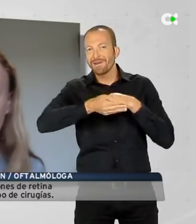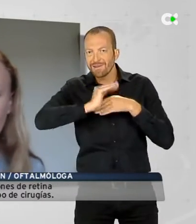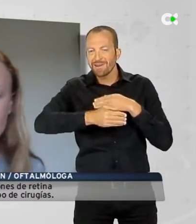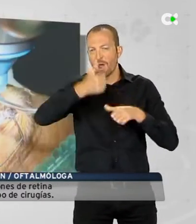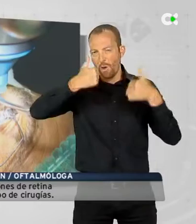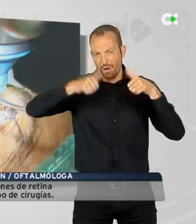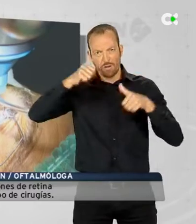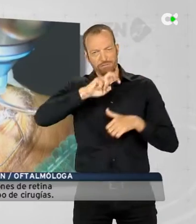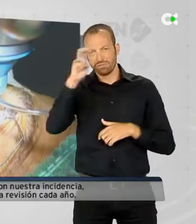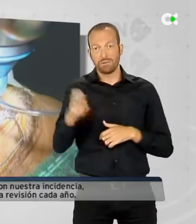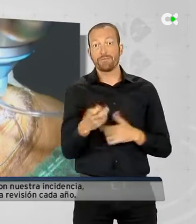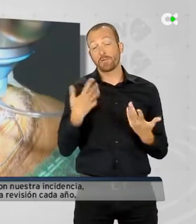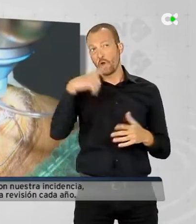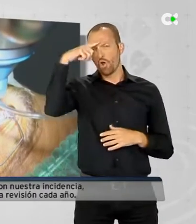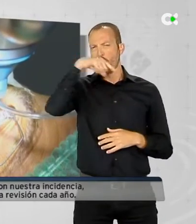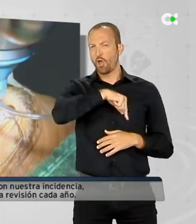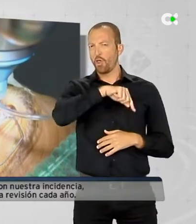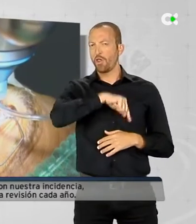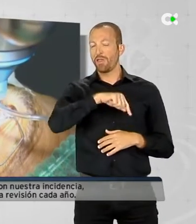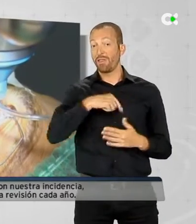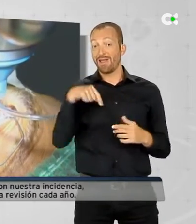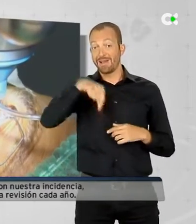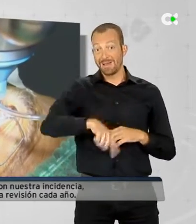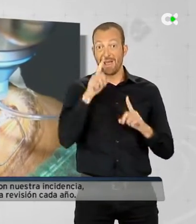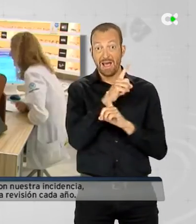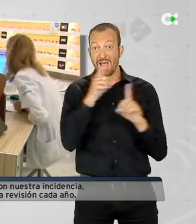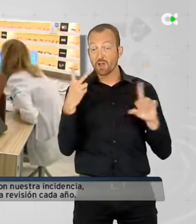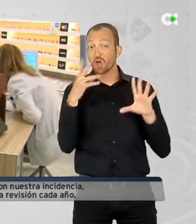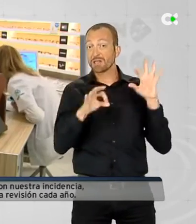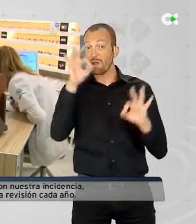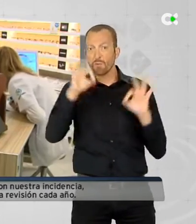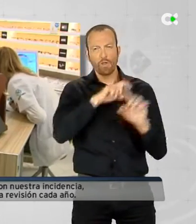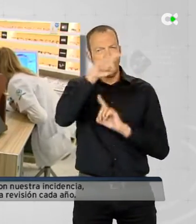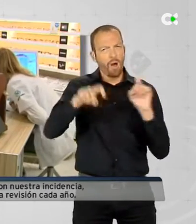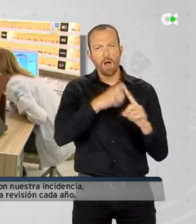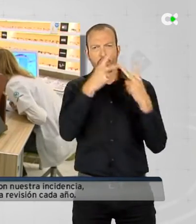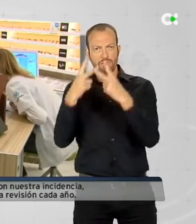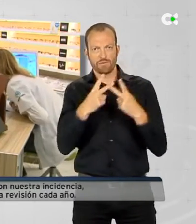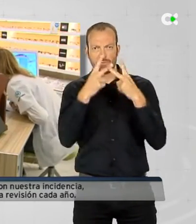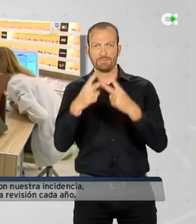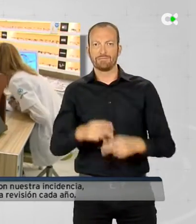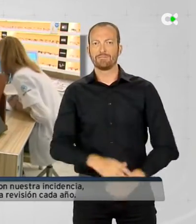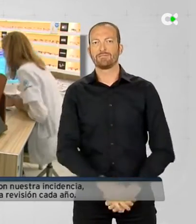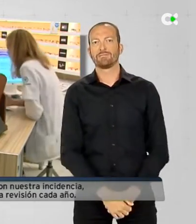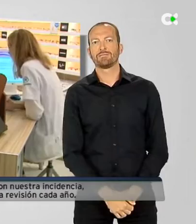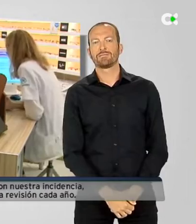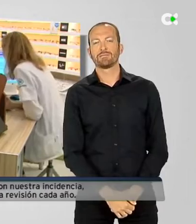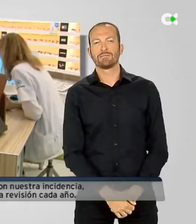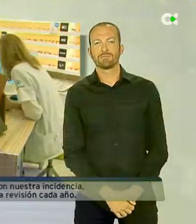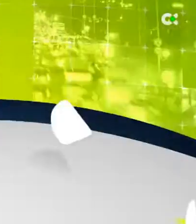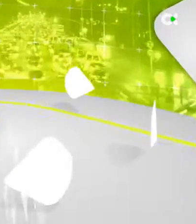de cirugías. Concienciados con nuestra incidencia, el 70% acude a revisión cada año.